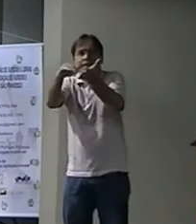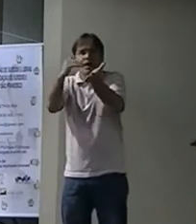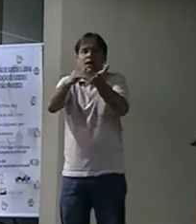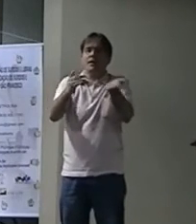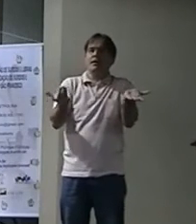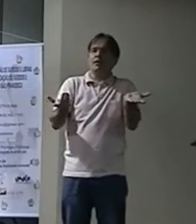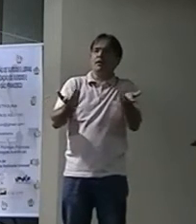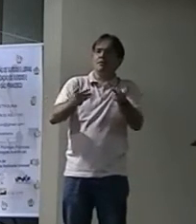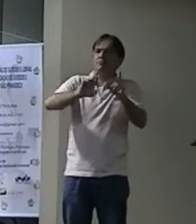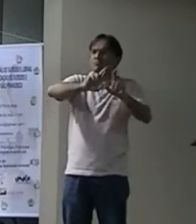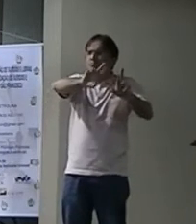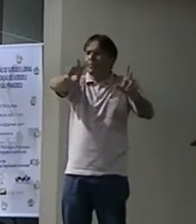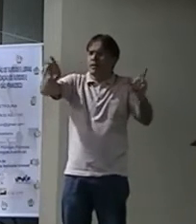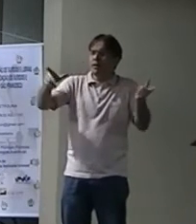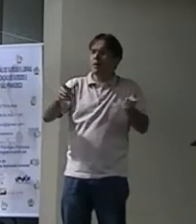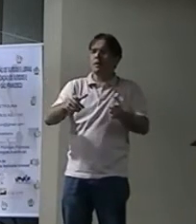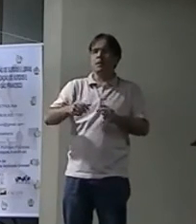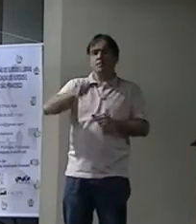que